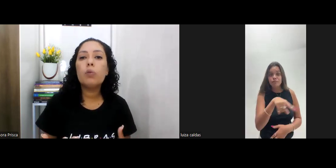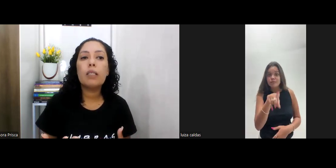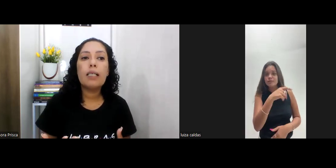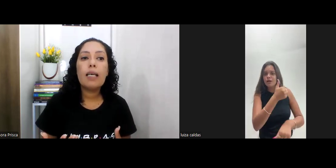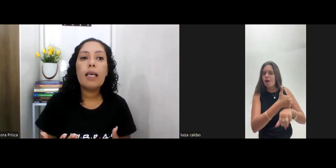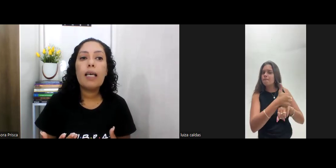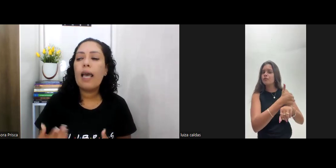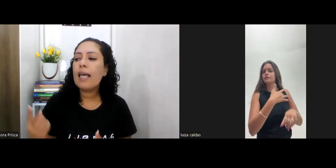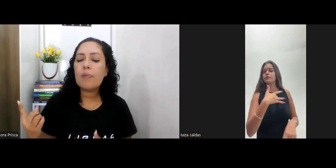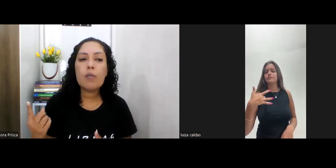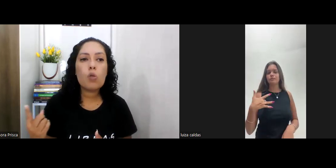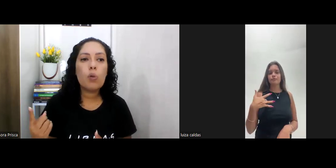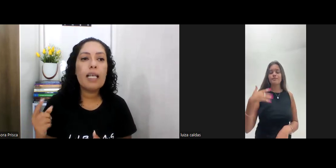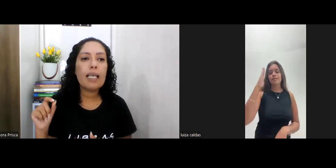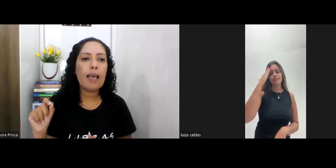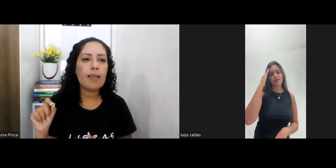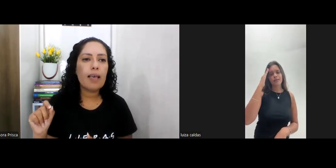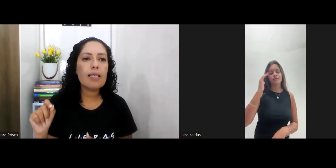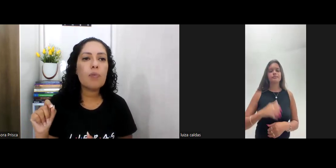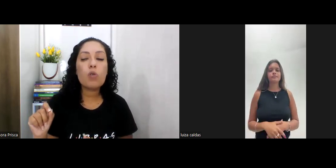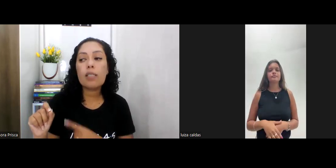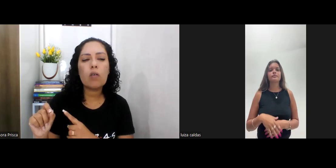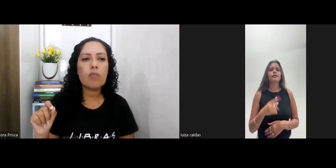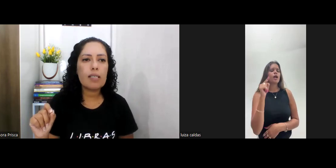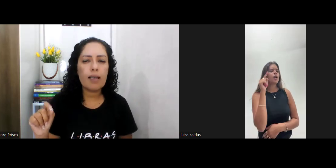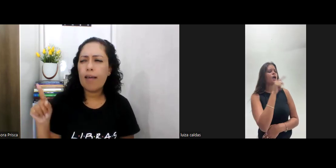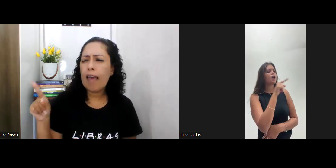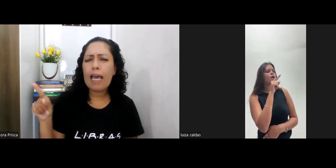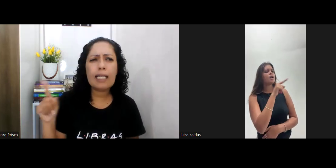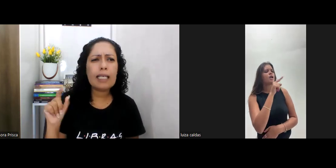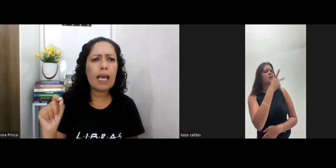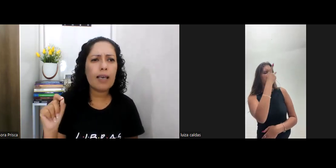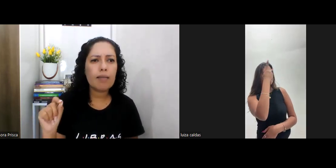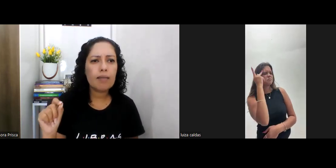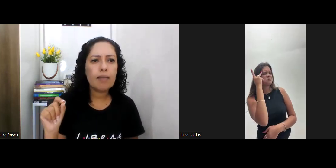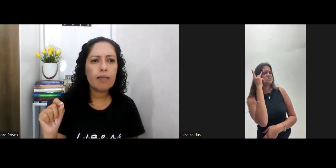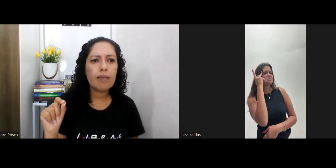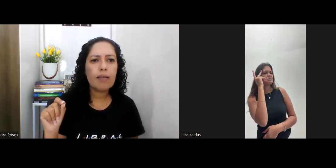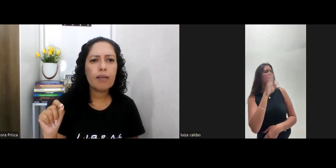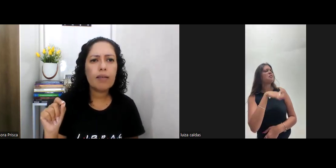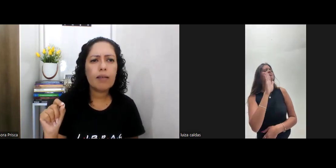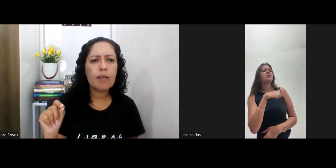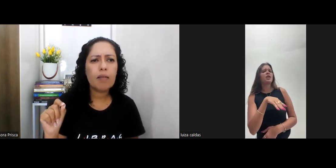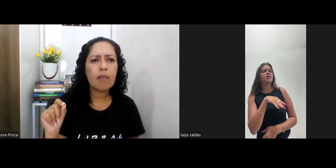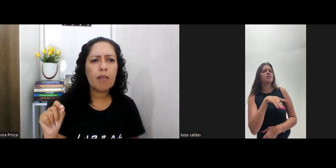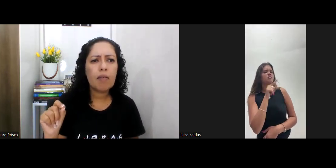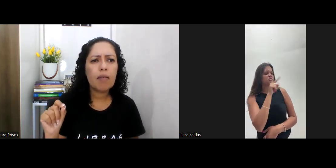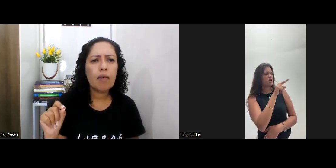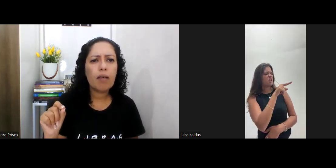Outra pergunta: essa pessoa, ela é quem? Quem é essa pessoa que está com você? Ele, quem?